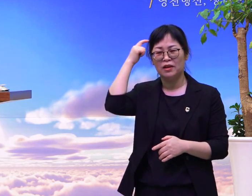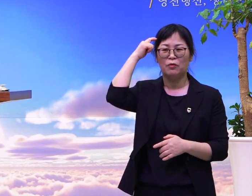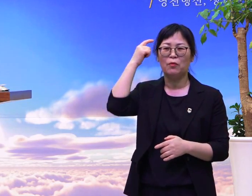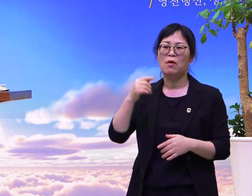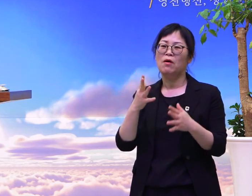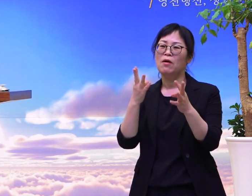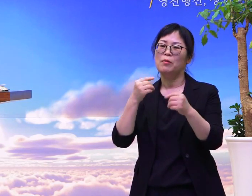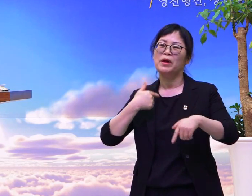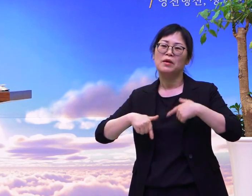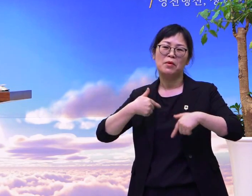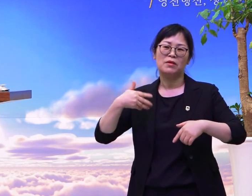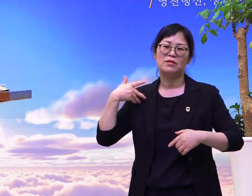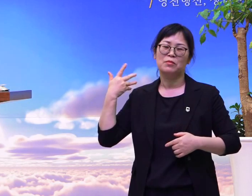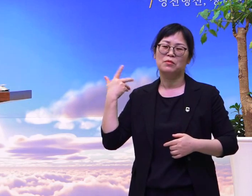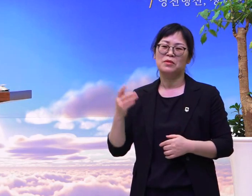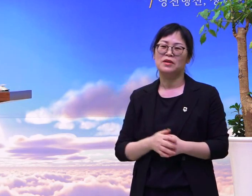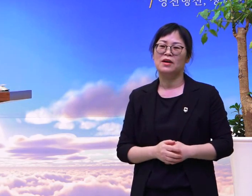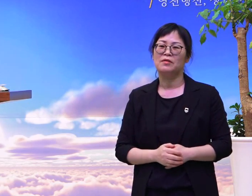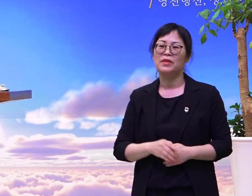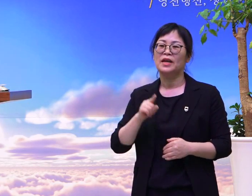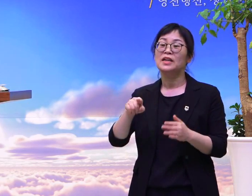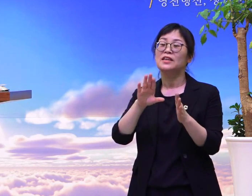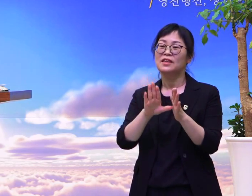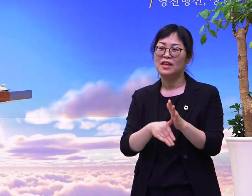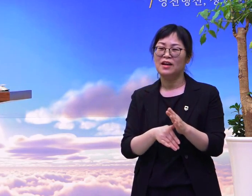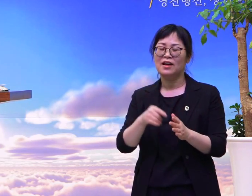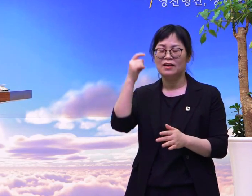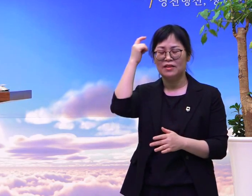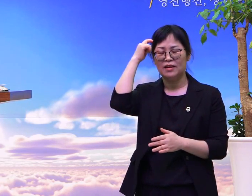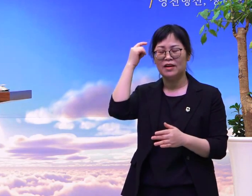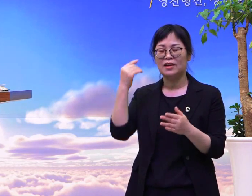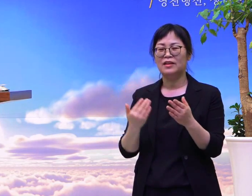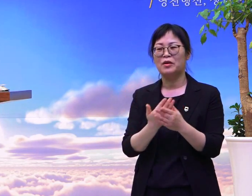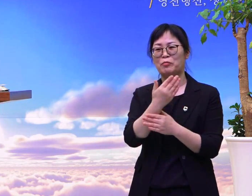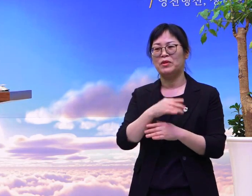기뻤는지 그랬던 그때가 생각이 납니다.